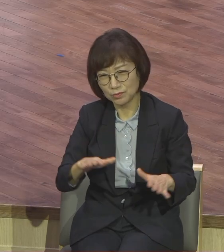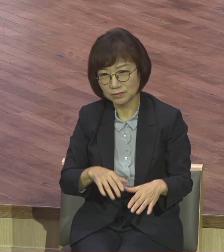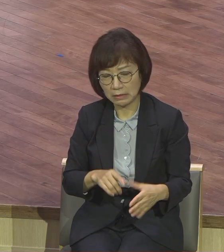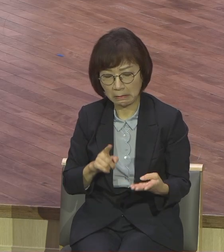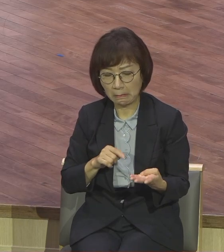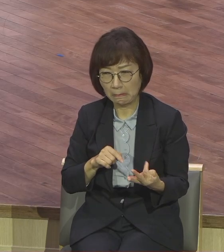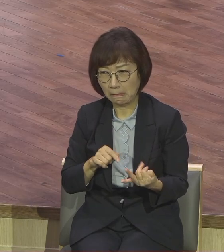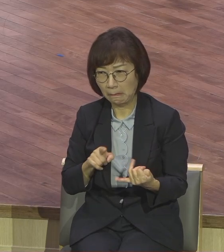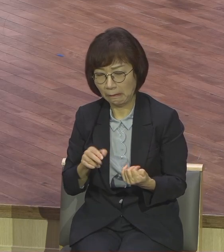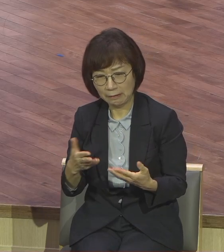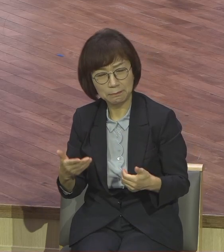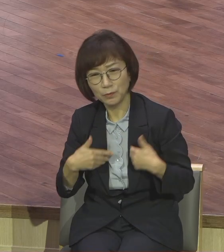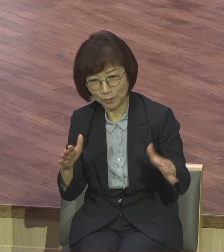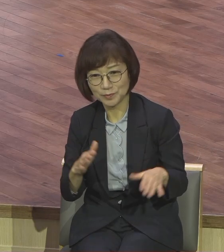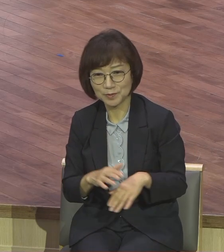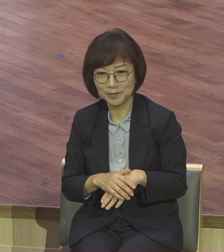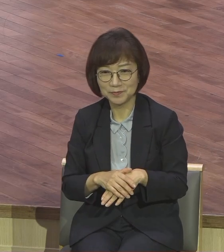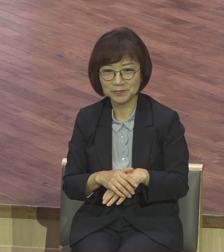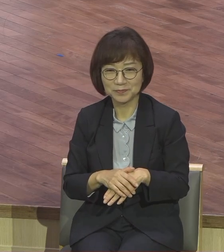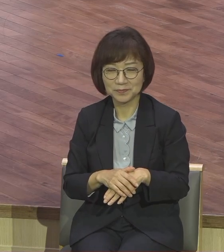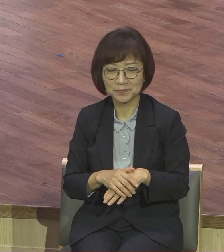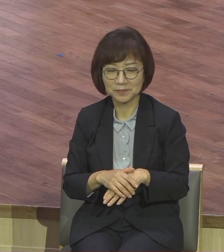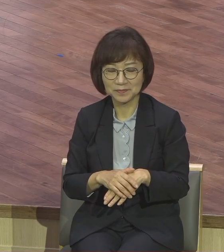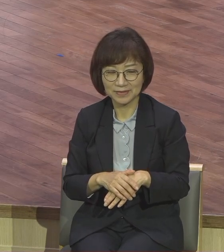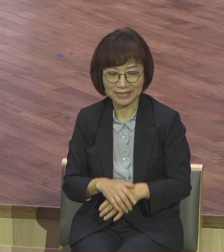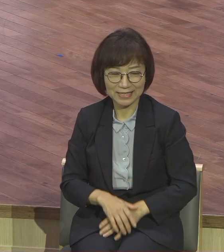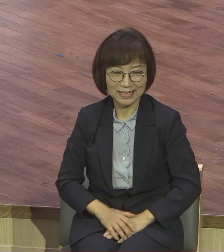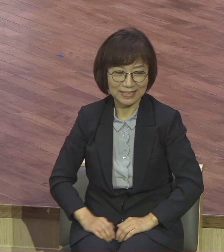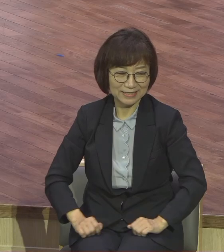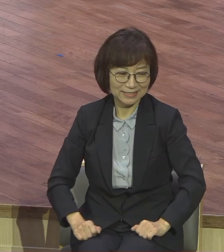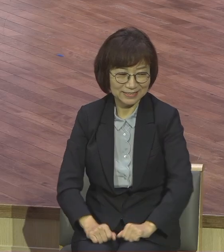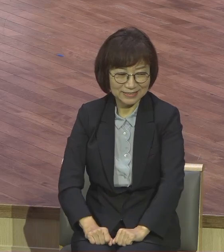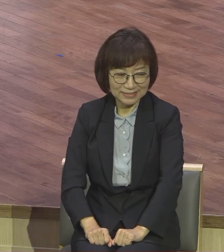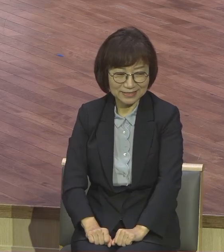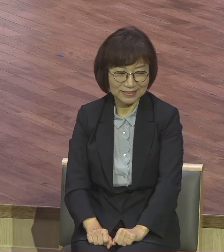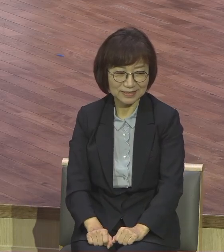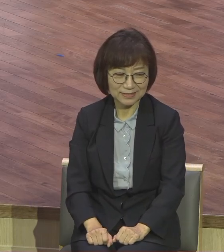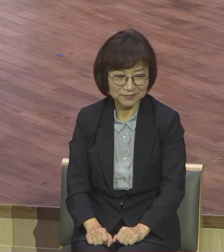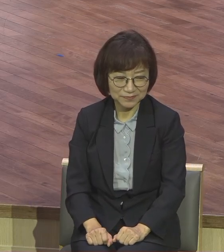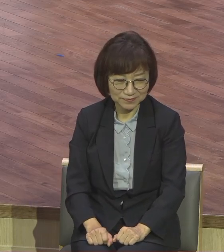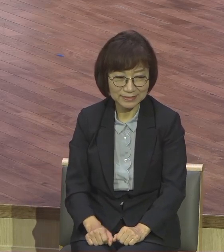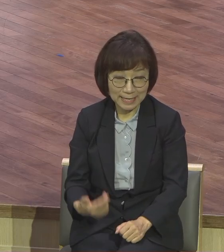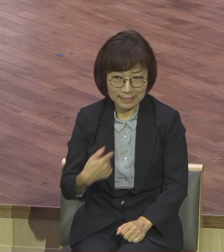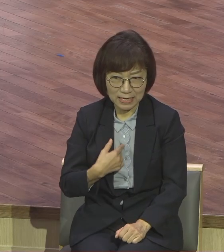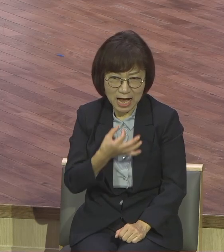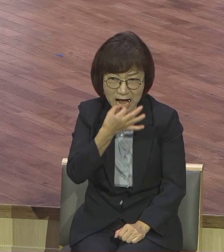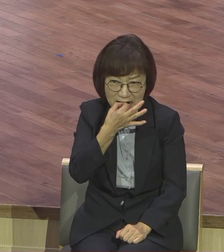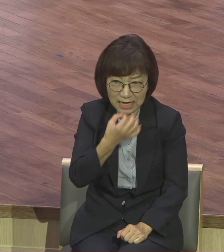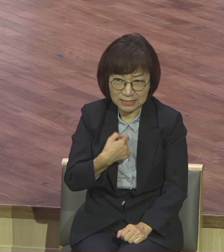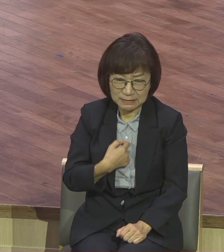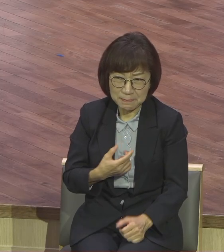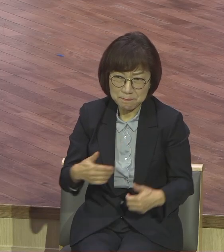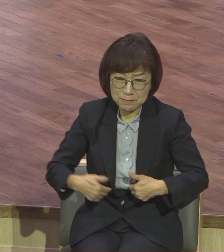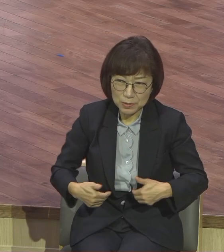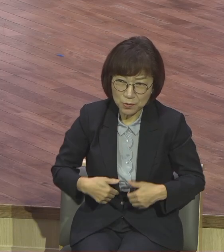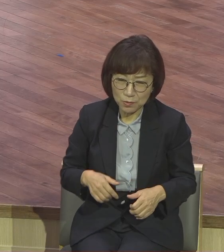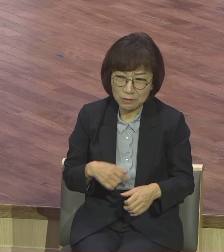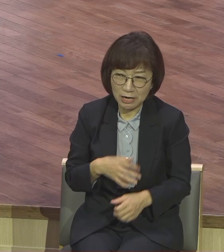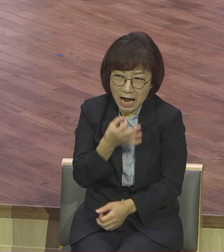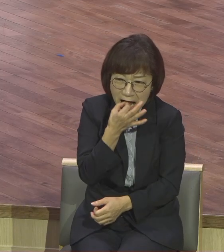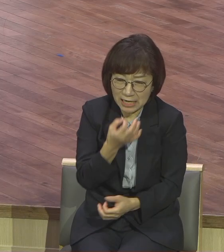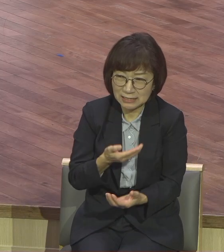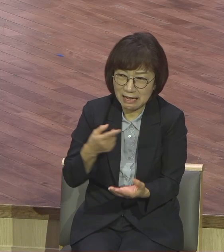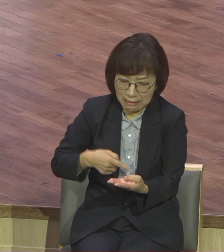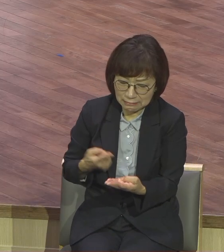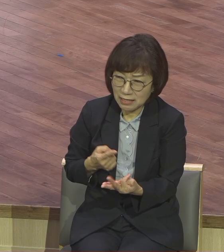기도하지 마라 그 말입니까? 24시 25 영원한 기도인데 그 말입니까? 동기, 율법, 그냥 말로 자기